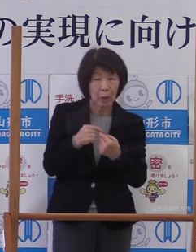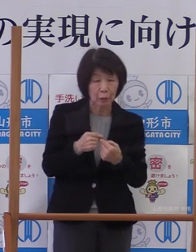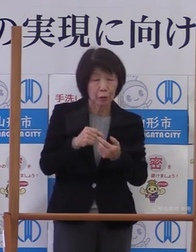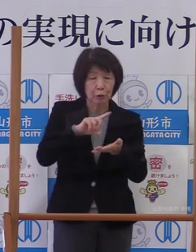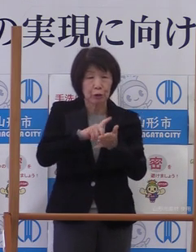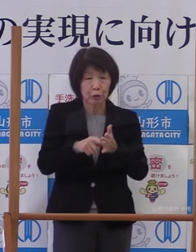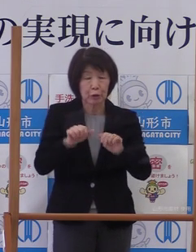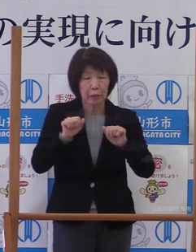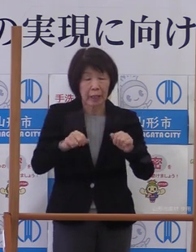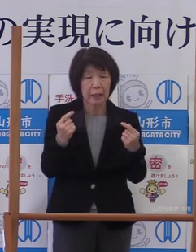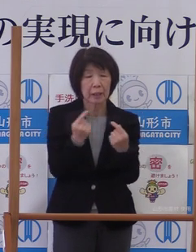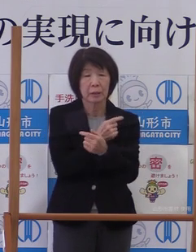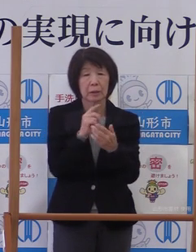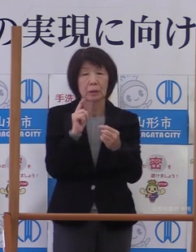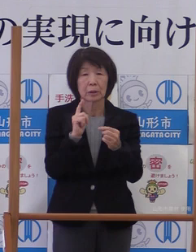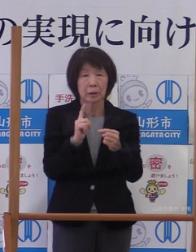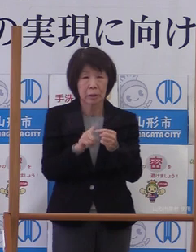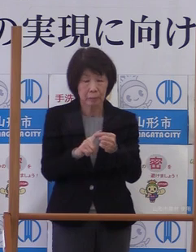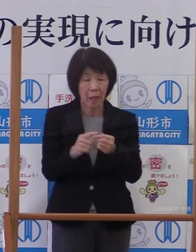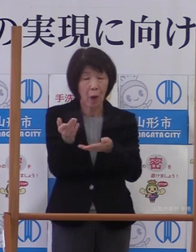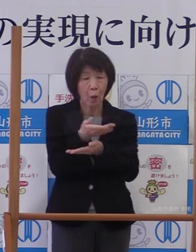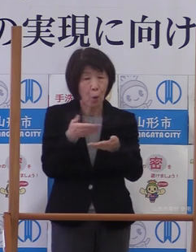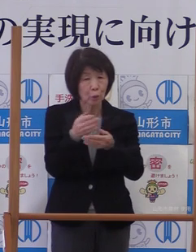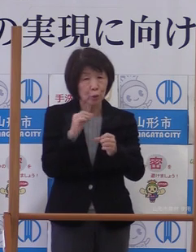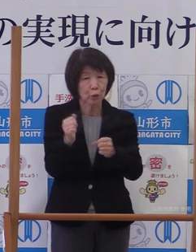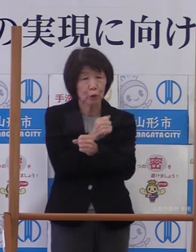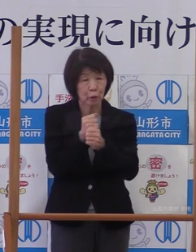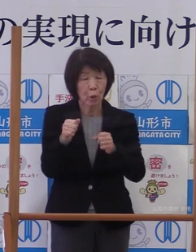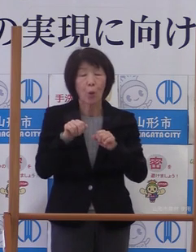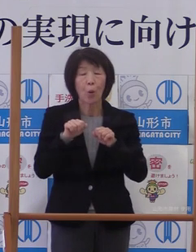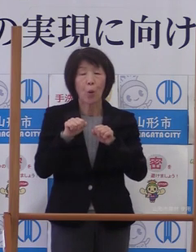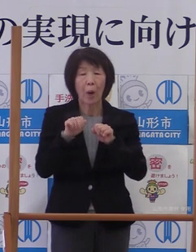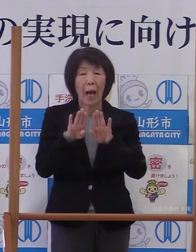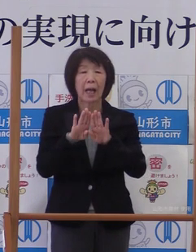化企業人交流事業に新たに取り組みます。